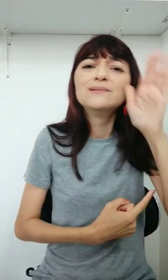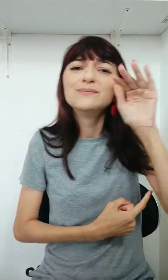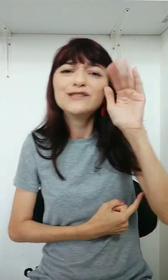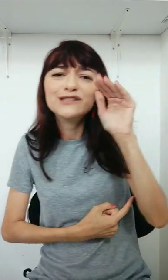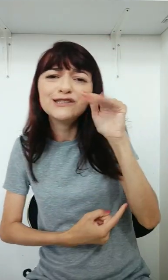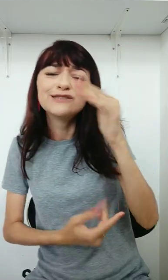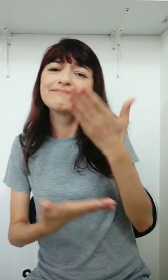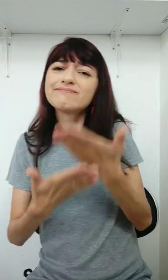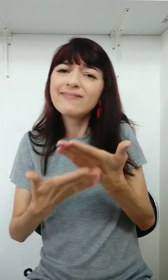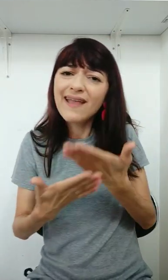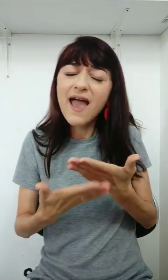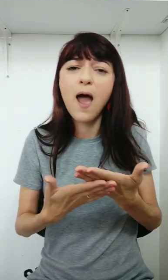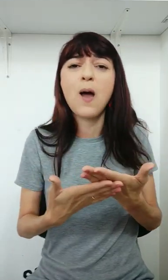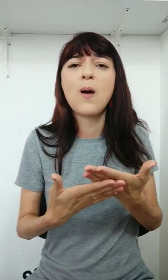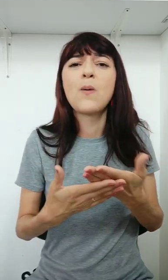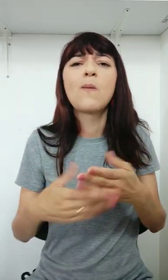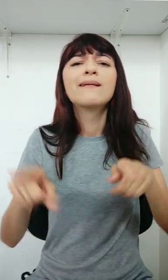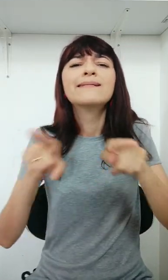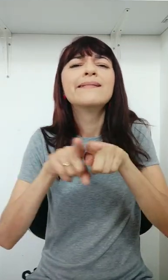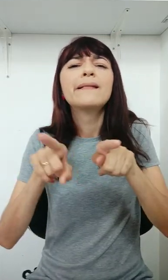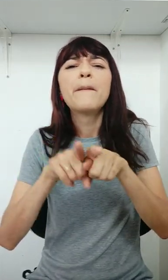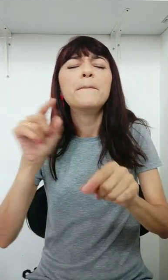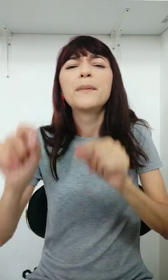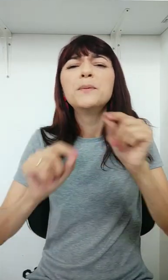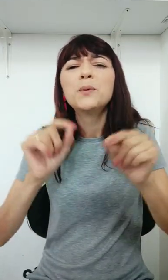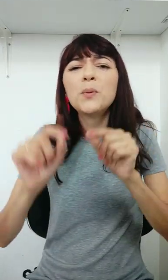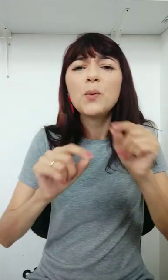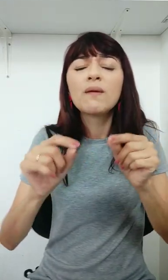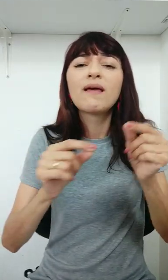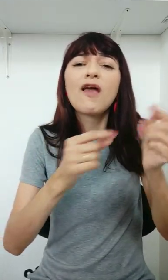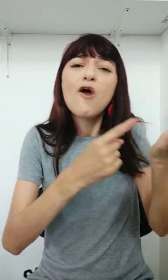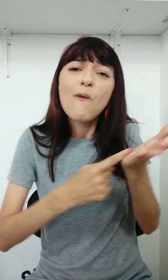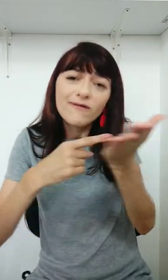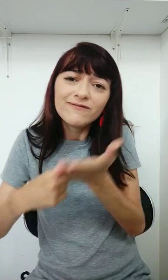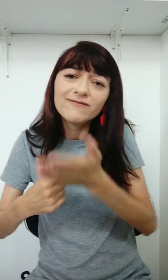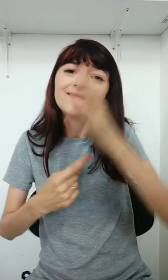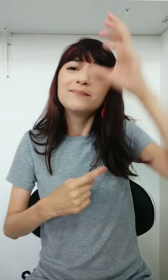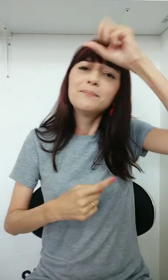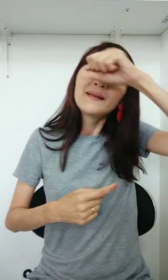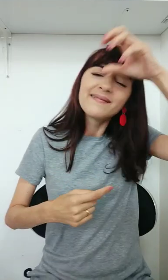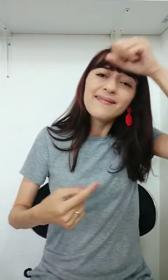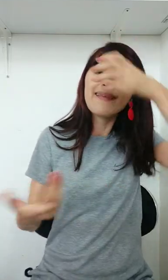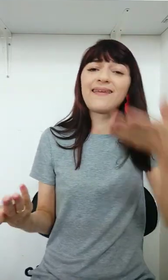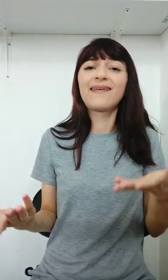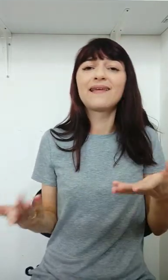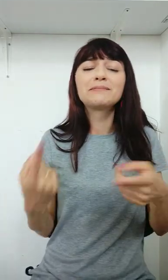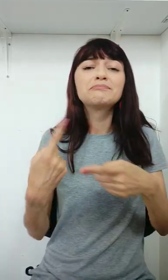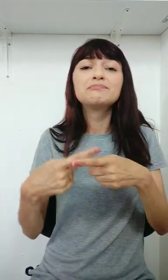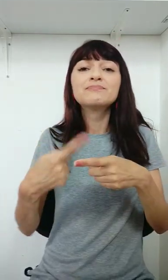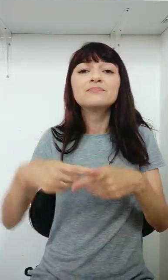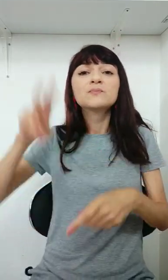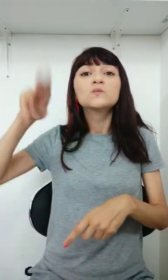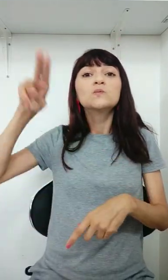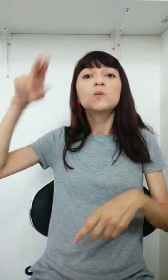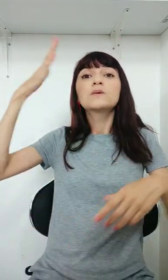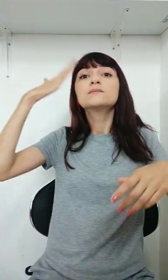vocês espalharem também essa aula de hoje para outras pessoas terem acesso, né? Que esse é um conteúdo gratuito que eu dou para vocês